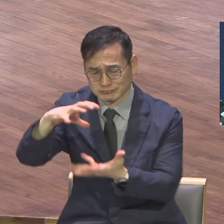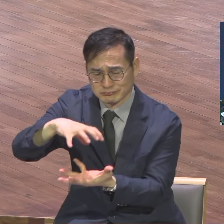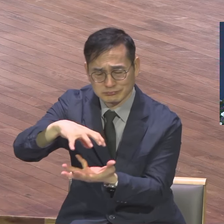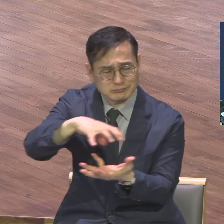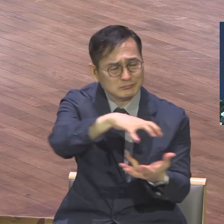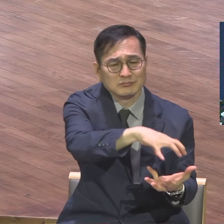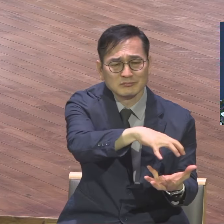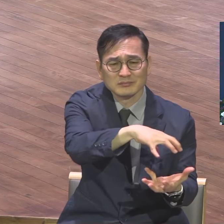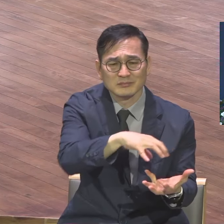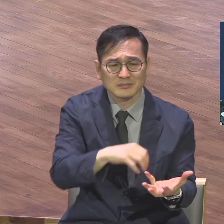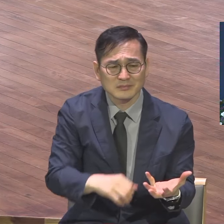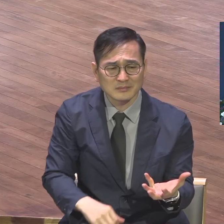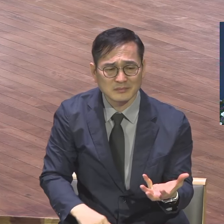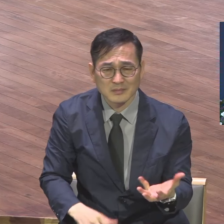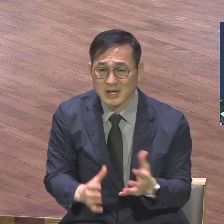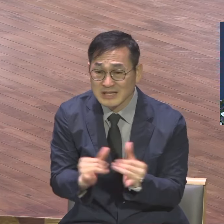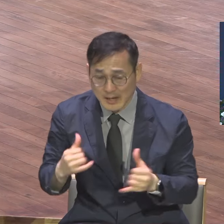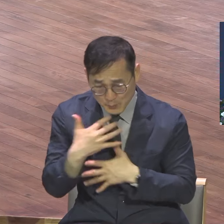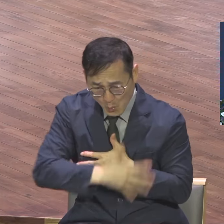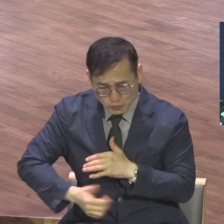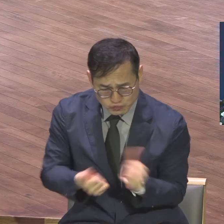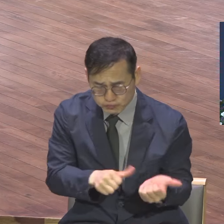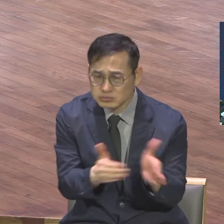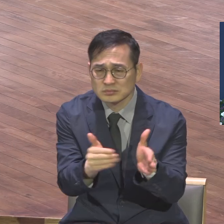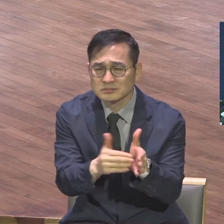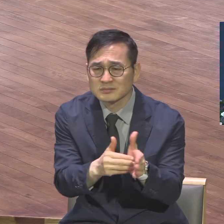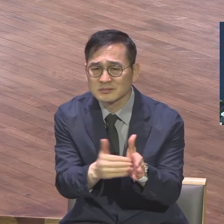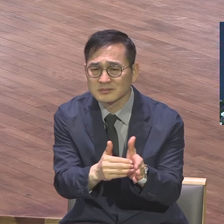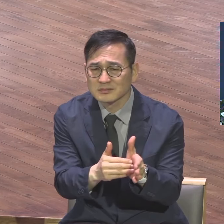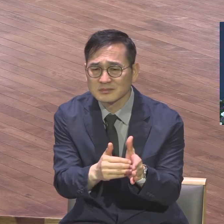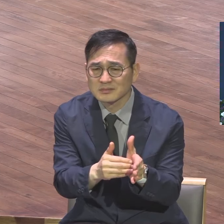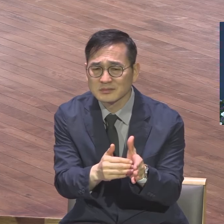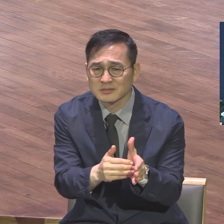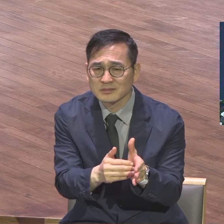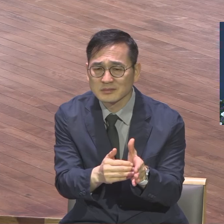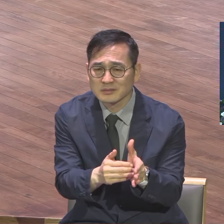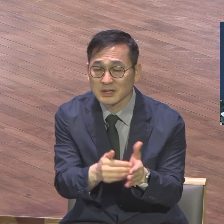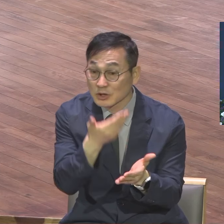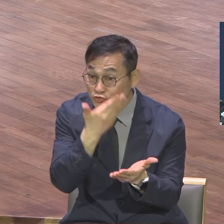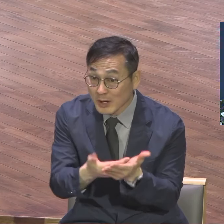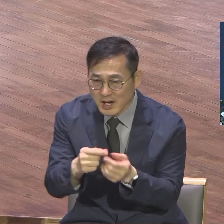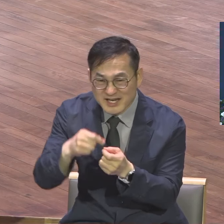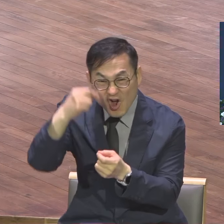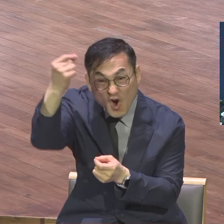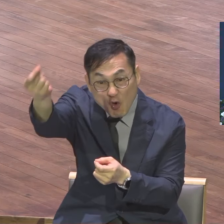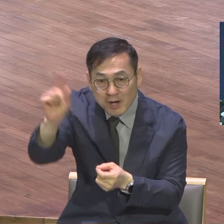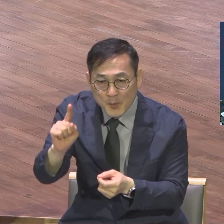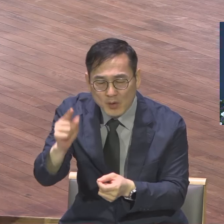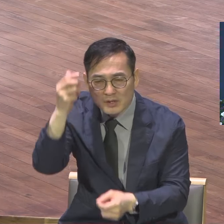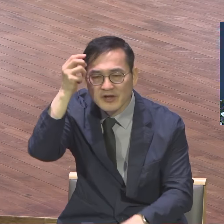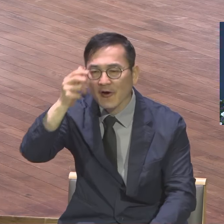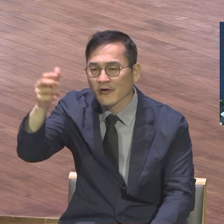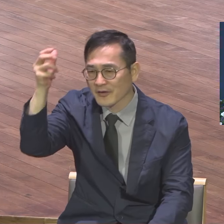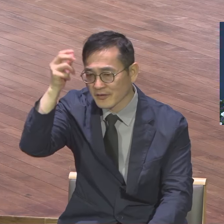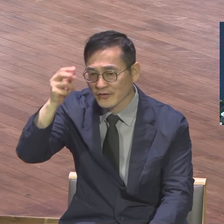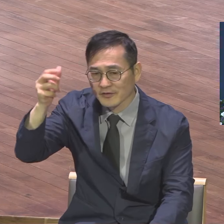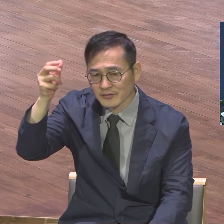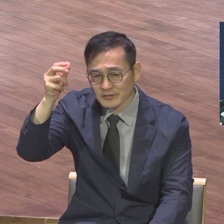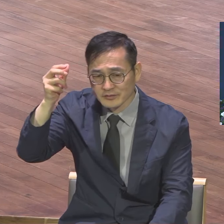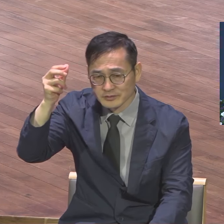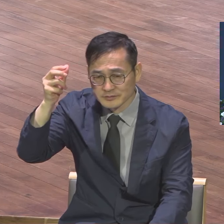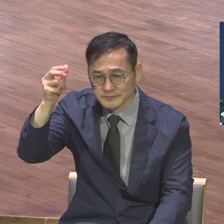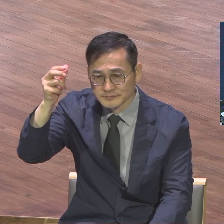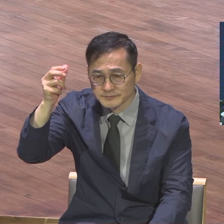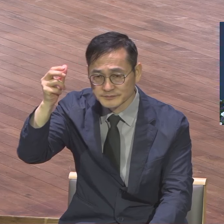남아요. 뭐 아무 의미 없어요. 중요한 것 인간이 뭐냐? 영이라기 영. 영적